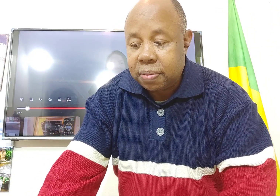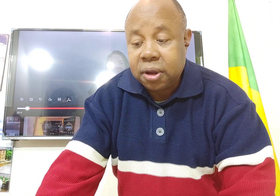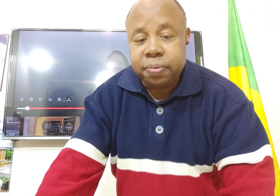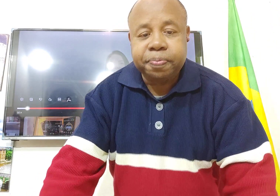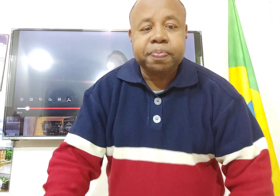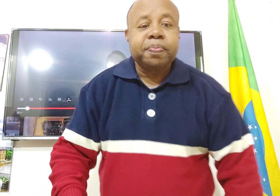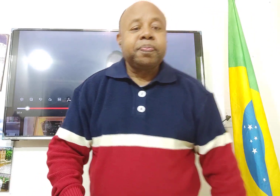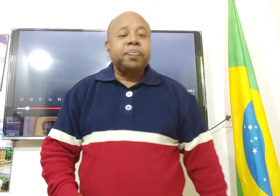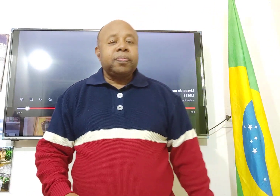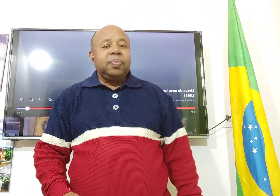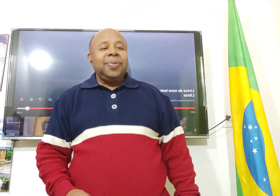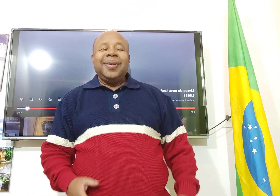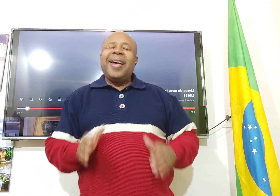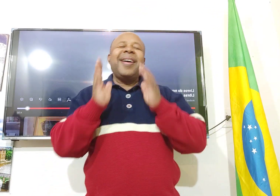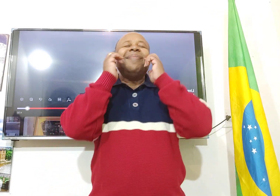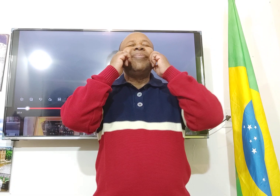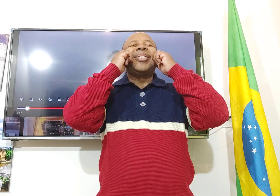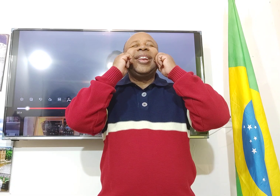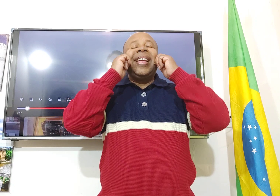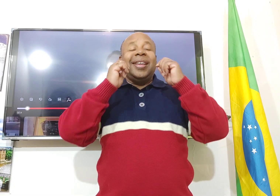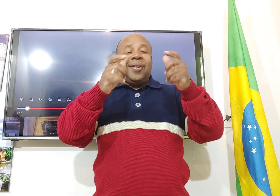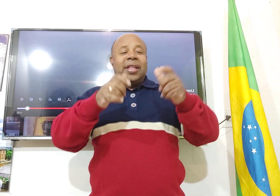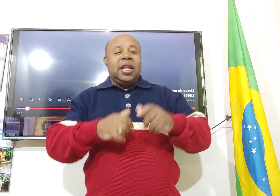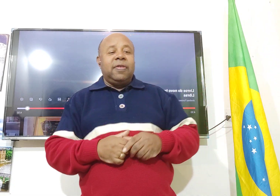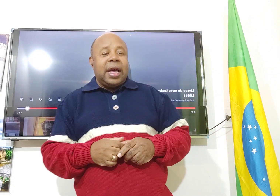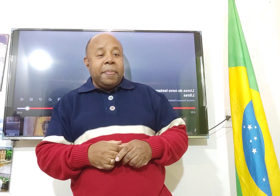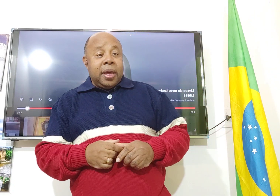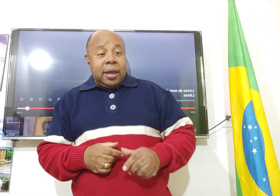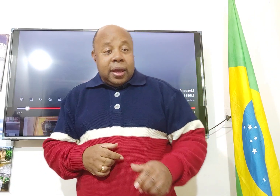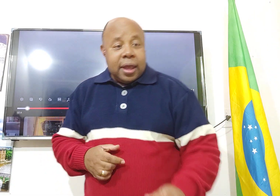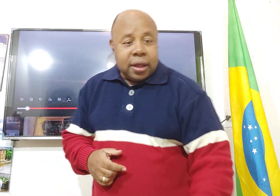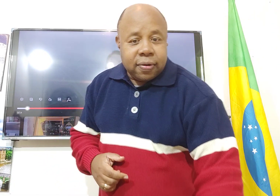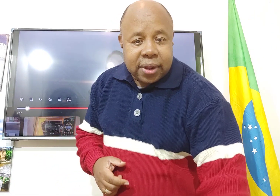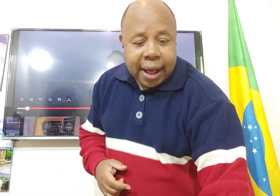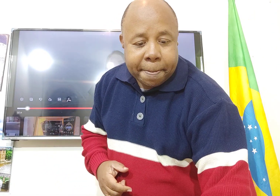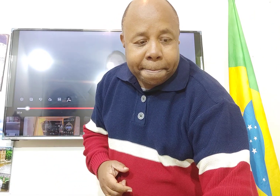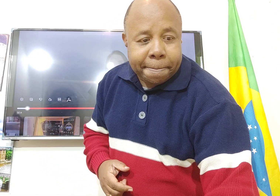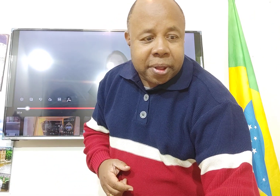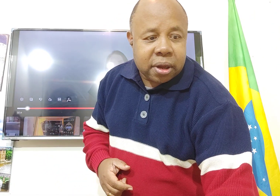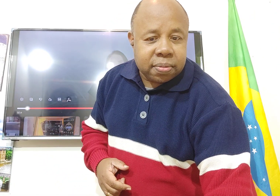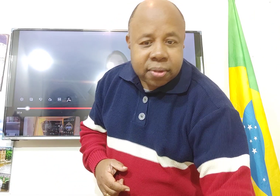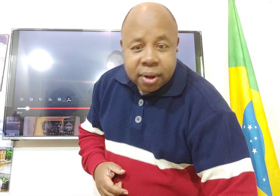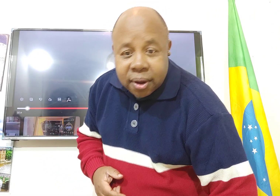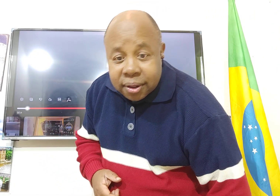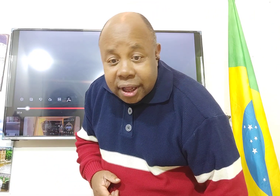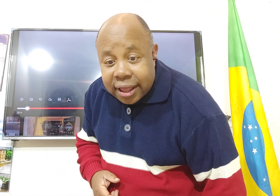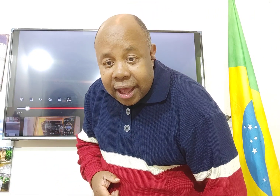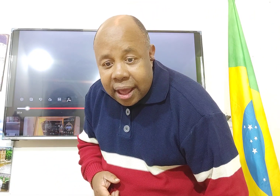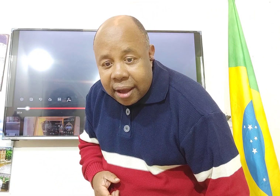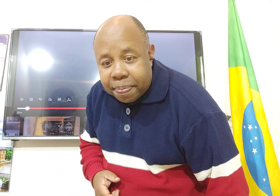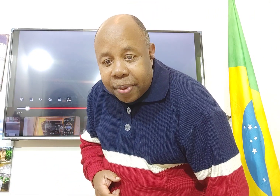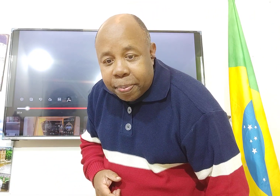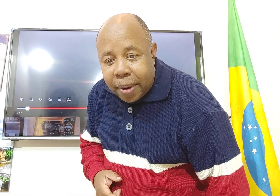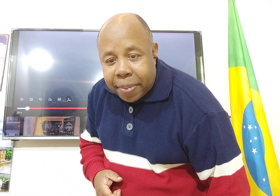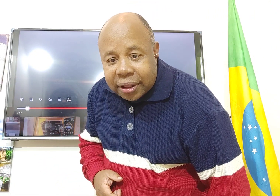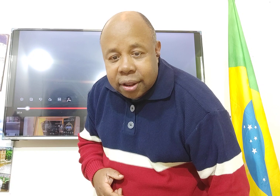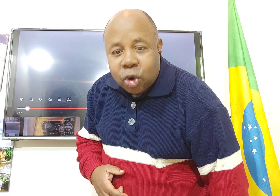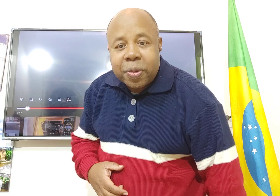sabiam? Ah, que coisa linda. Vamos lá. Então, vamos lá. Tem até a Patrícia comendo